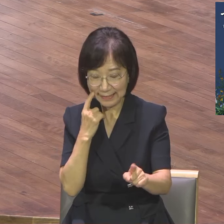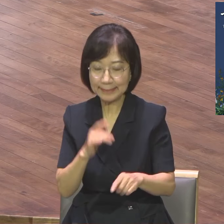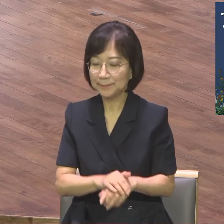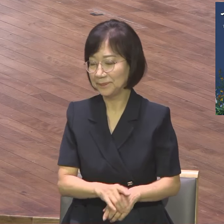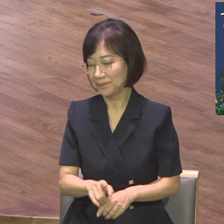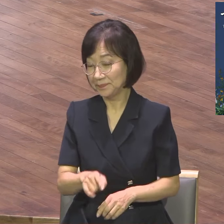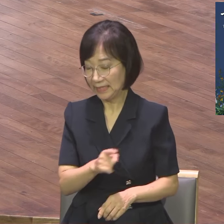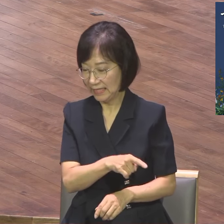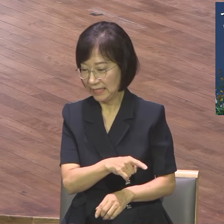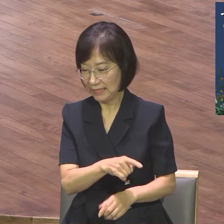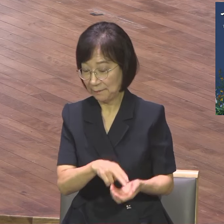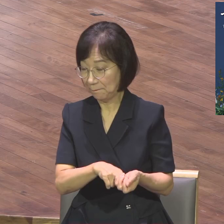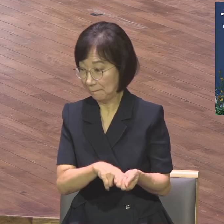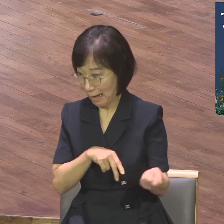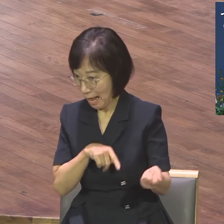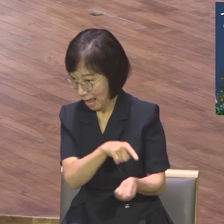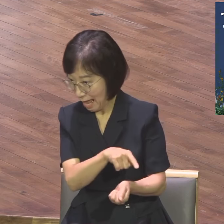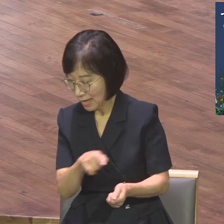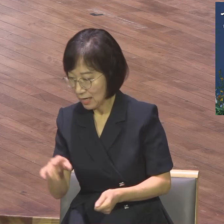30에